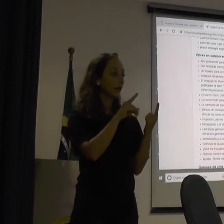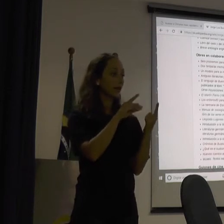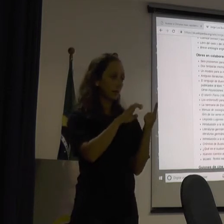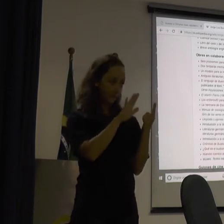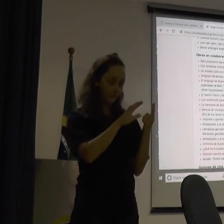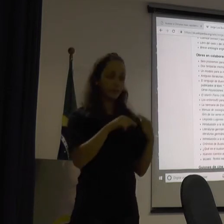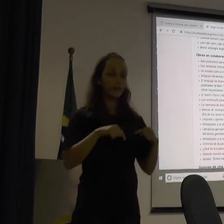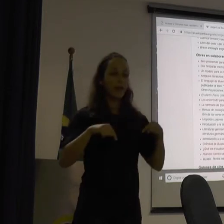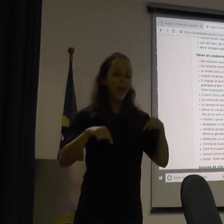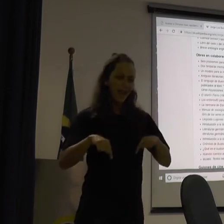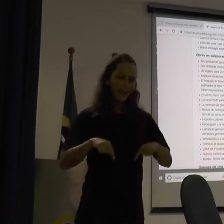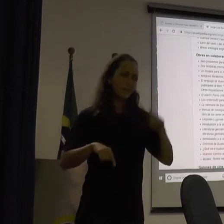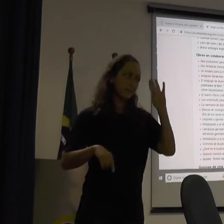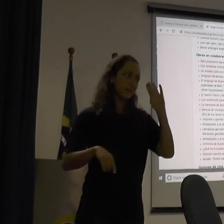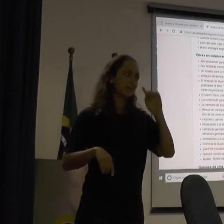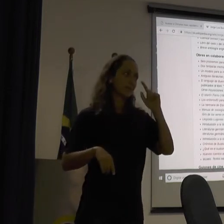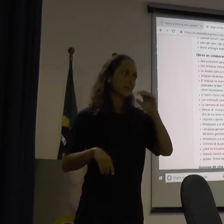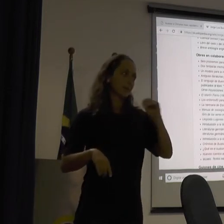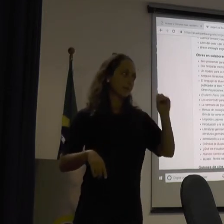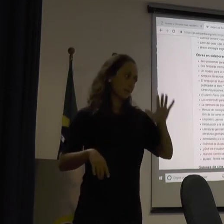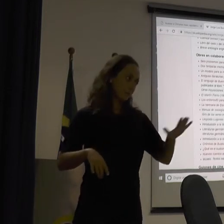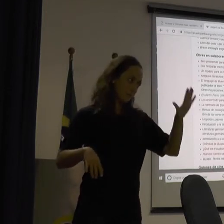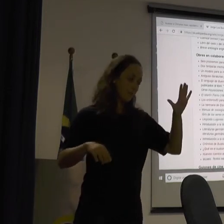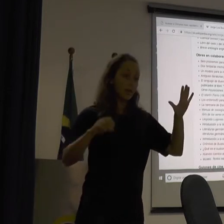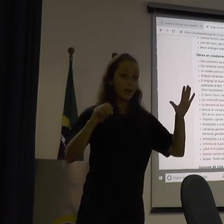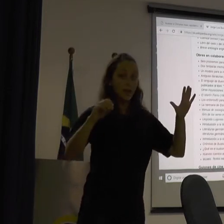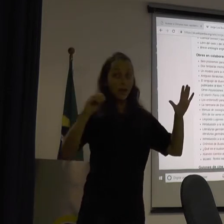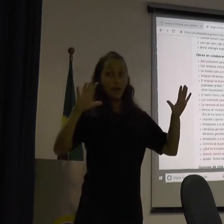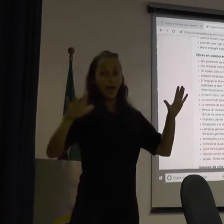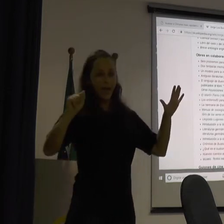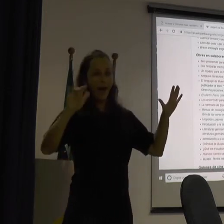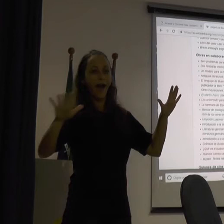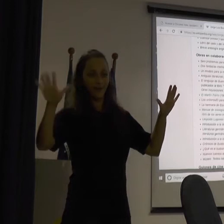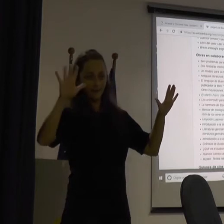principalmente, e no Oriente, principalmente a China e o Japão,